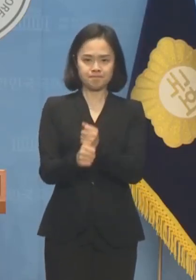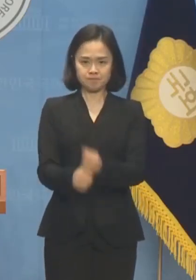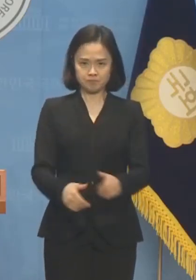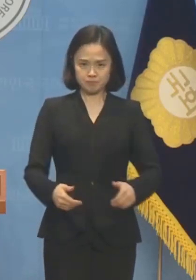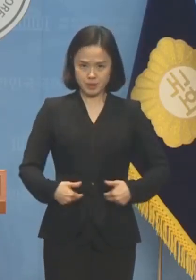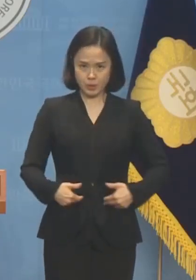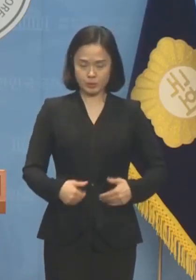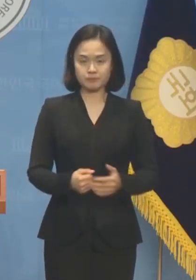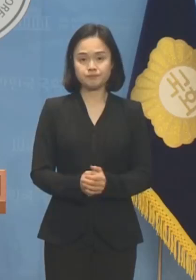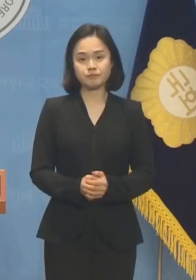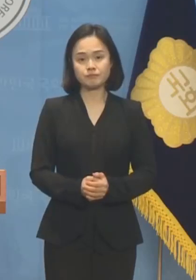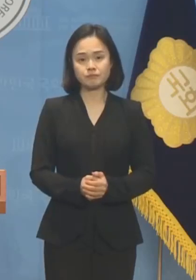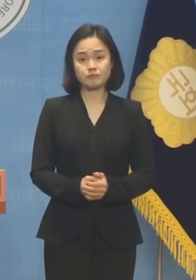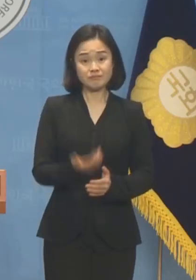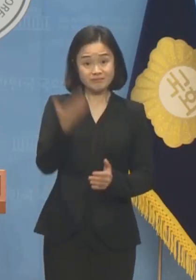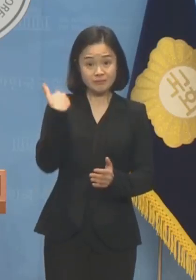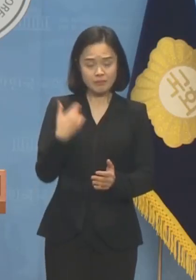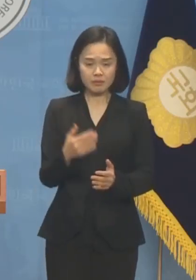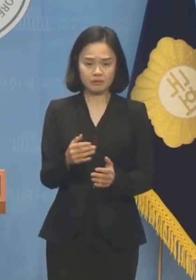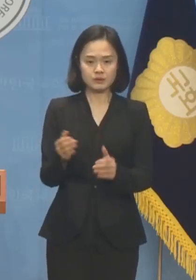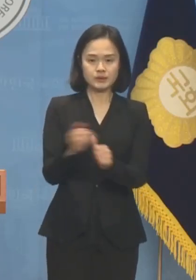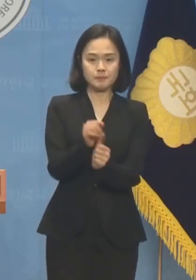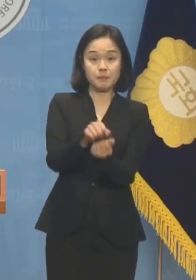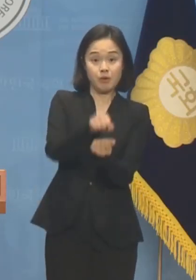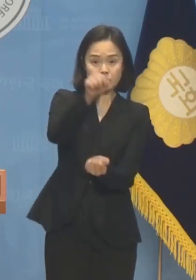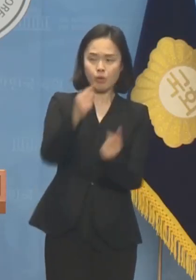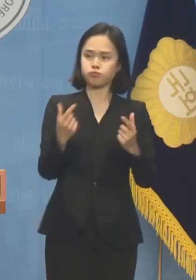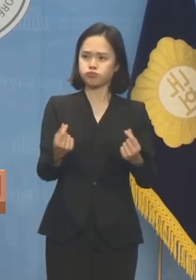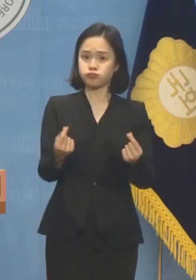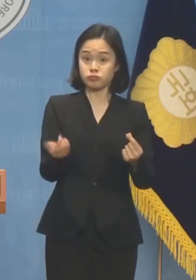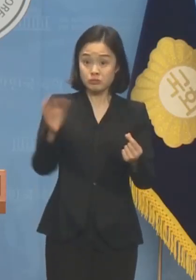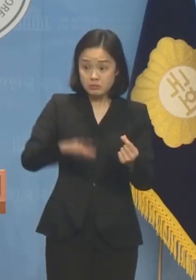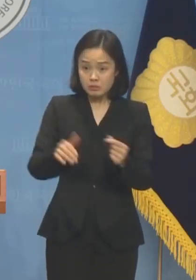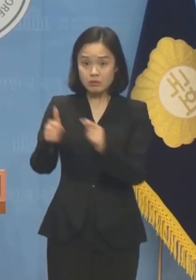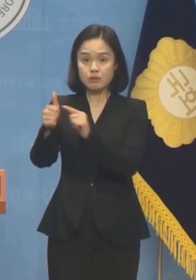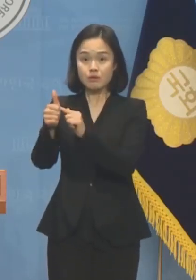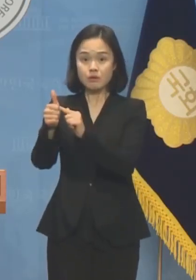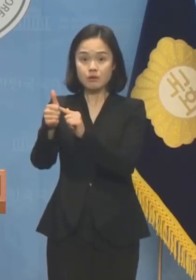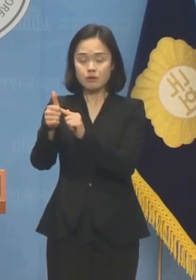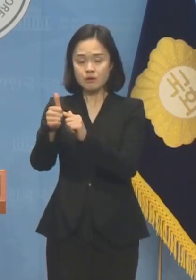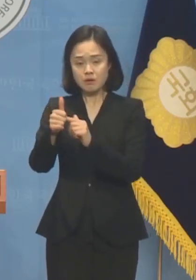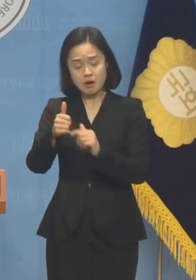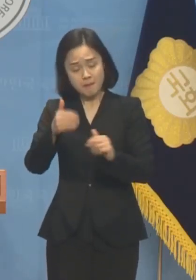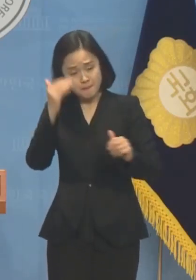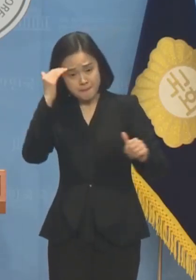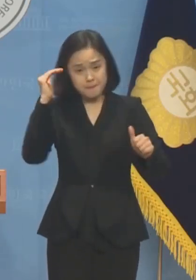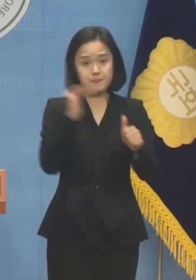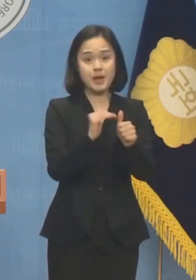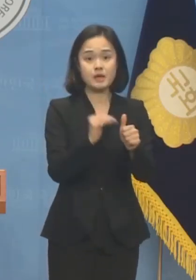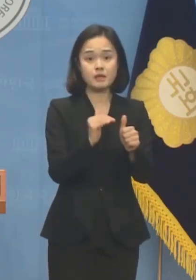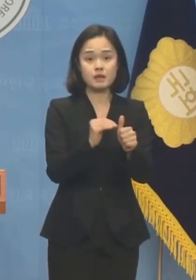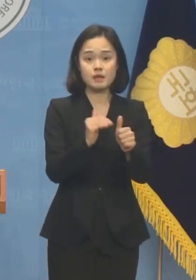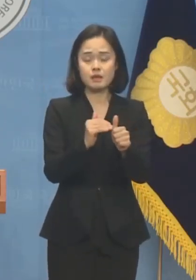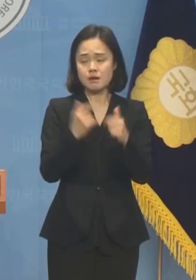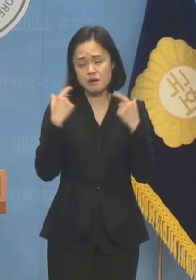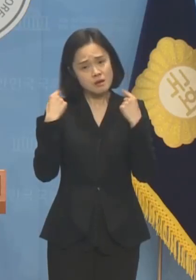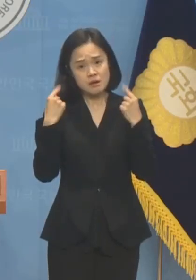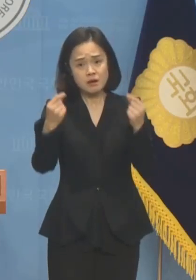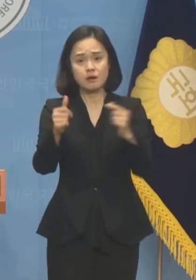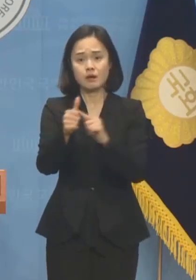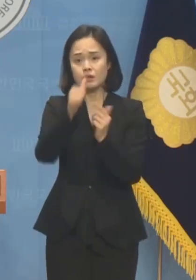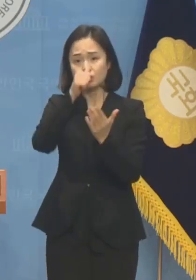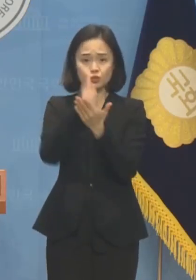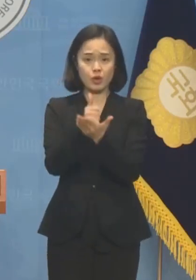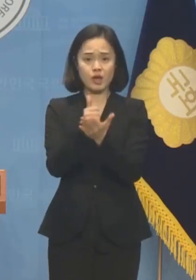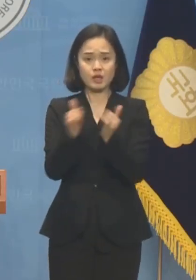정당한 체포영장 집행을 방해했고 지금도 방해하고 있는 현행범입니다. 경호처 수뇌부부터